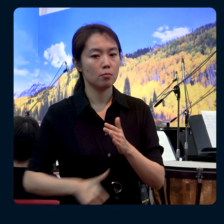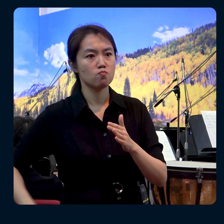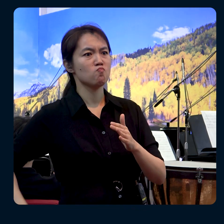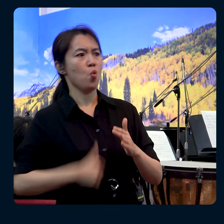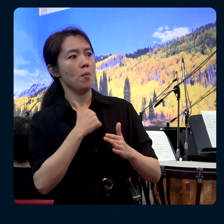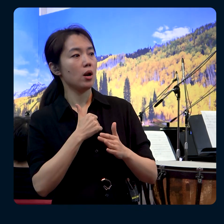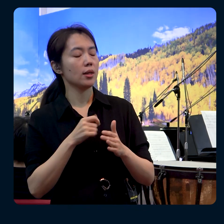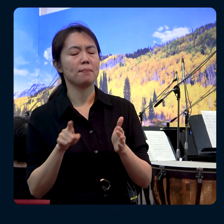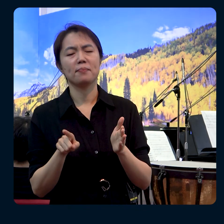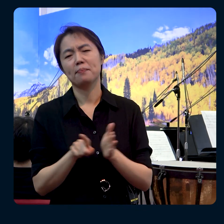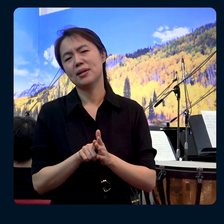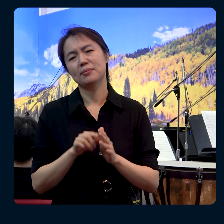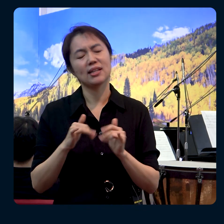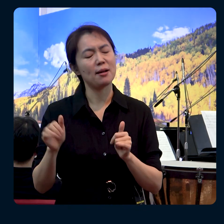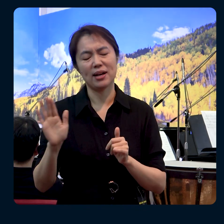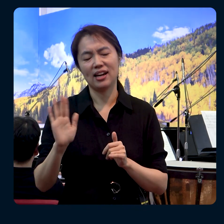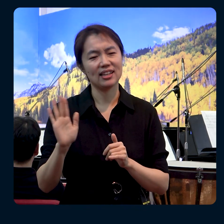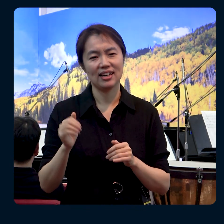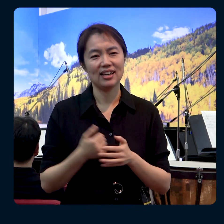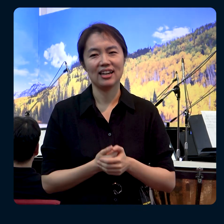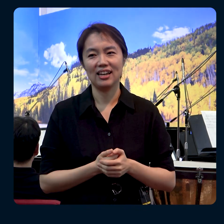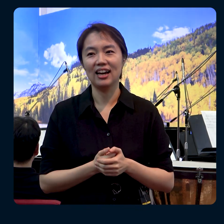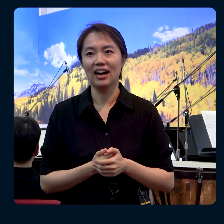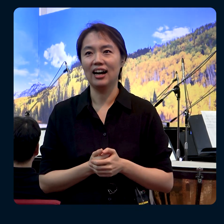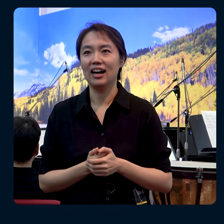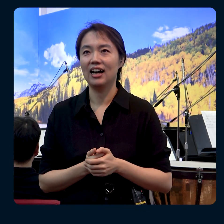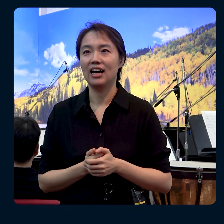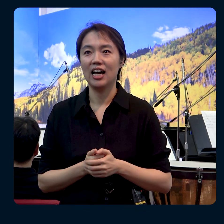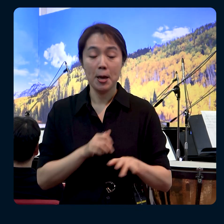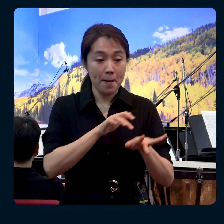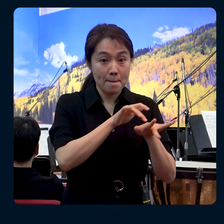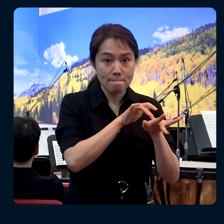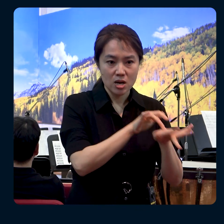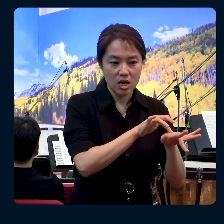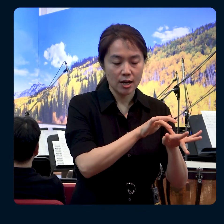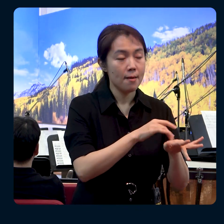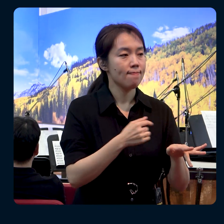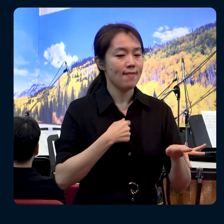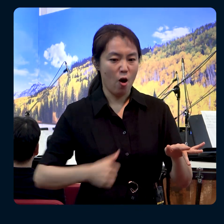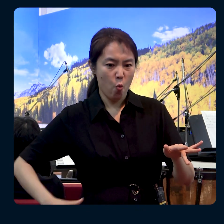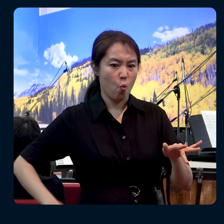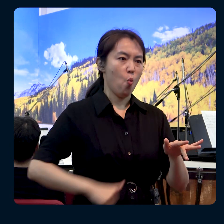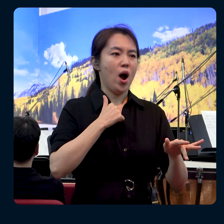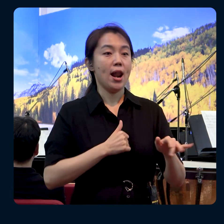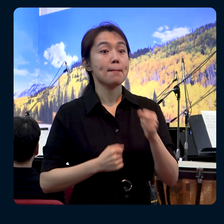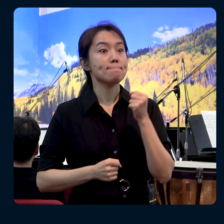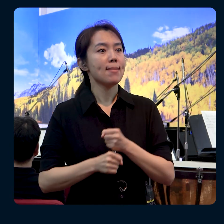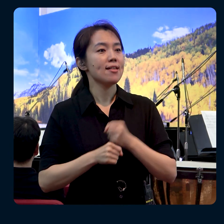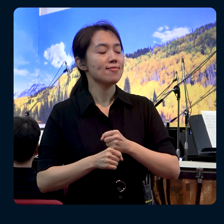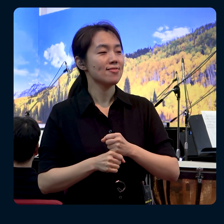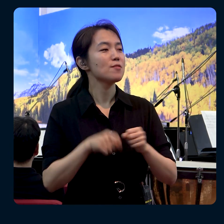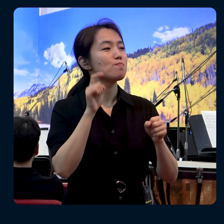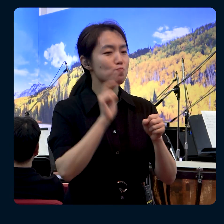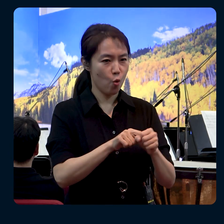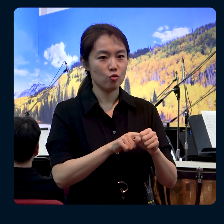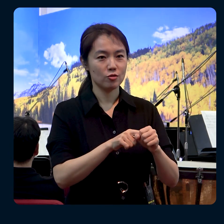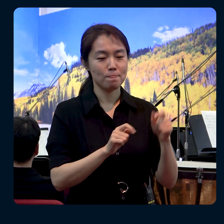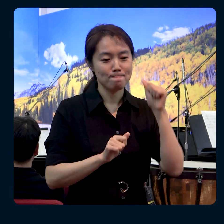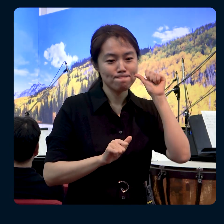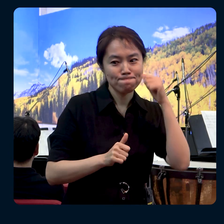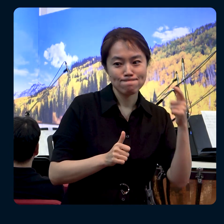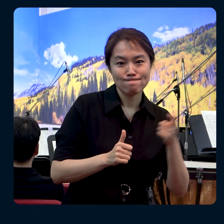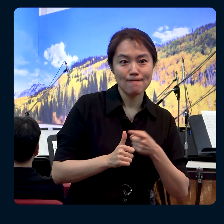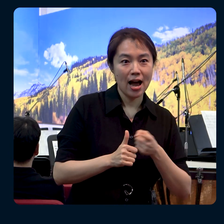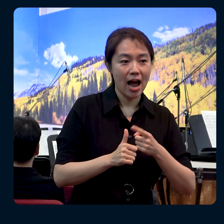아니죠. 마귀가 도발할 때 뻔히 나를 분노하게 하려고 알면서 뚜껑 열리면 그 신앙인이